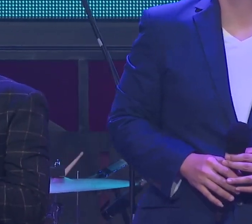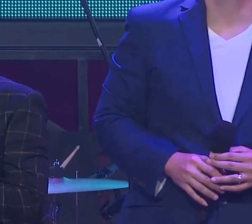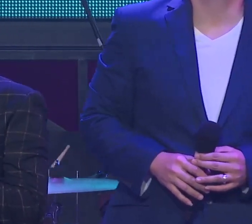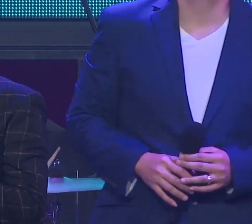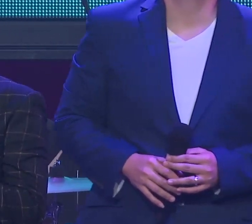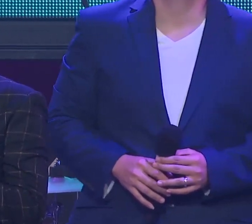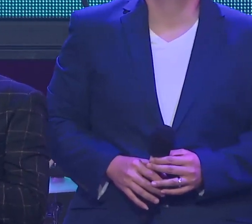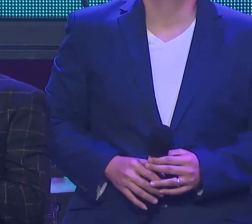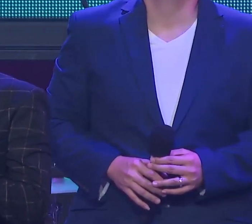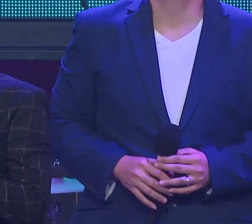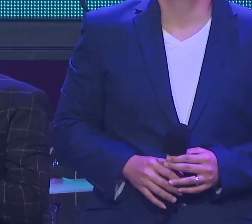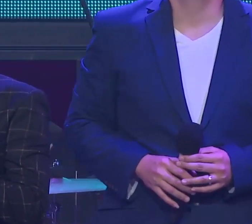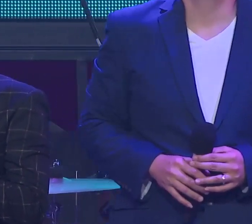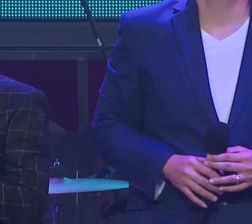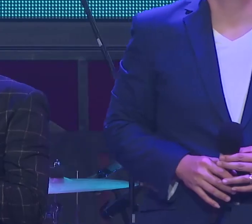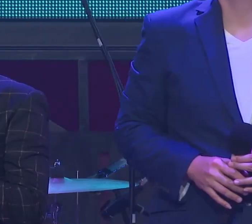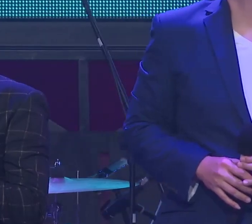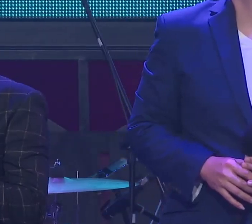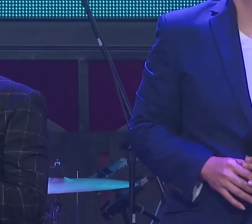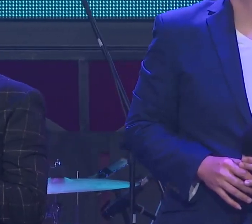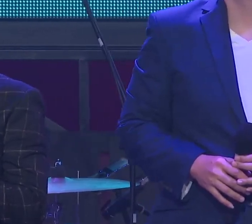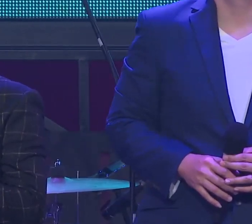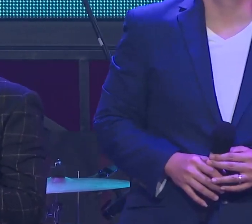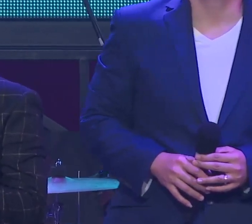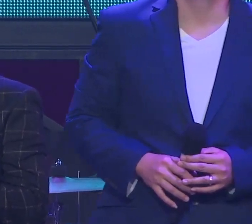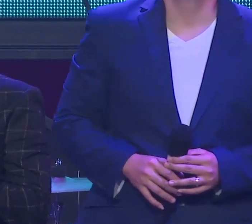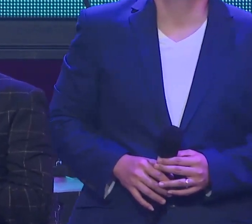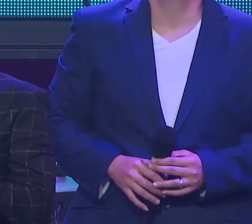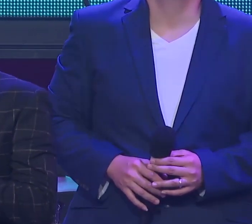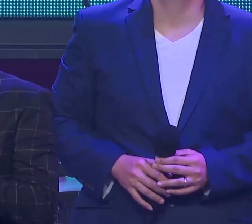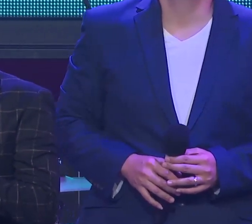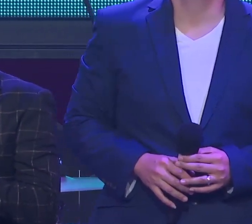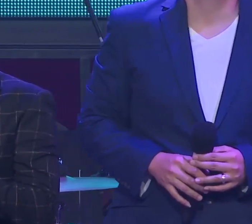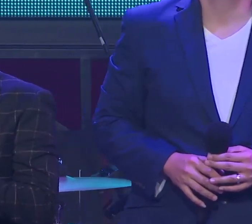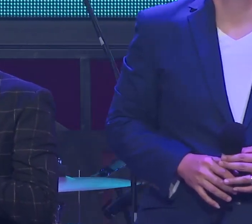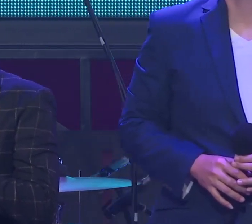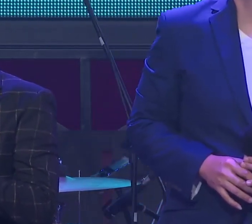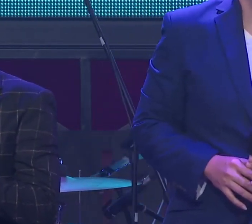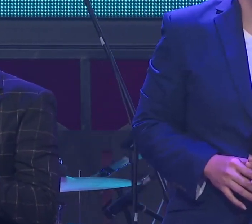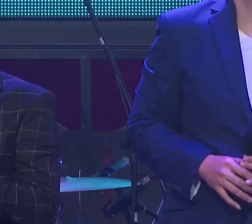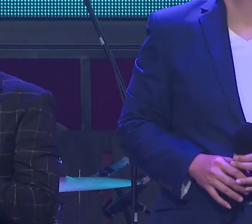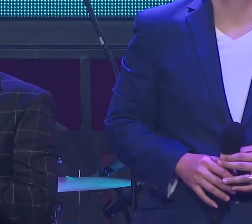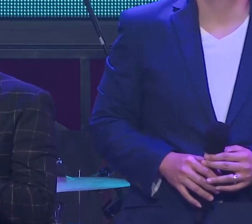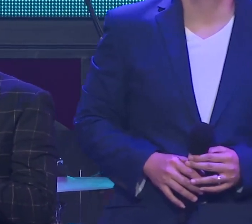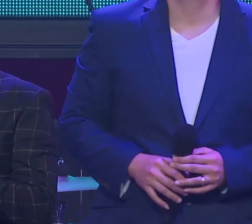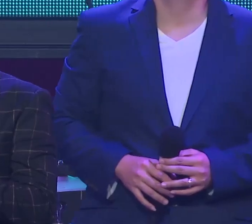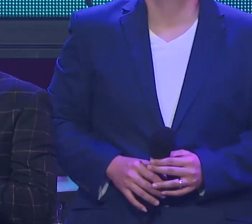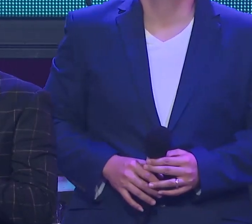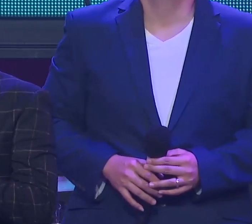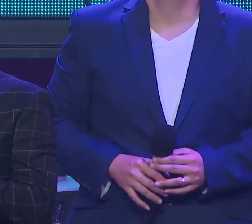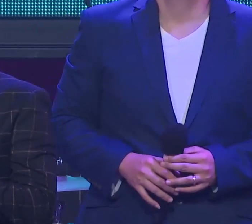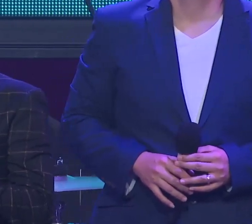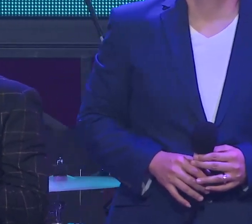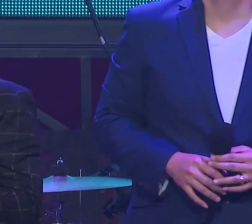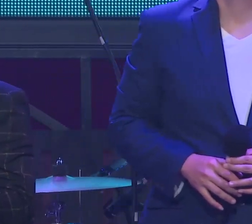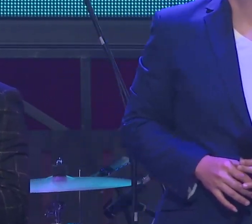dengan kami. Engkau Allah yang beserta dengan kita. Oleh karena itu Tuhan, kami tidak akan pernah takut, kami tidak